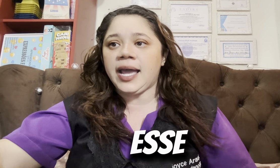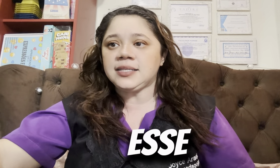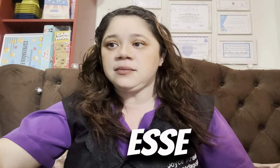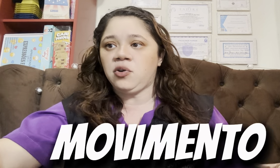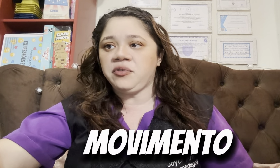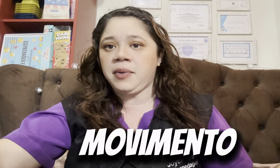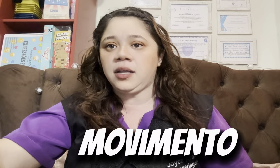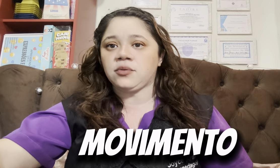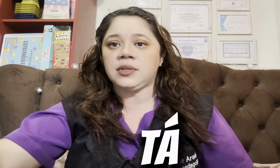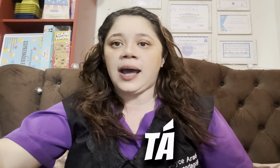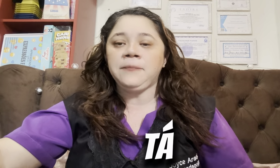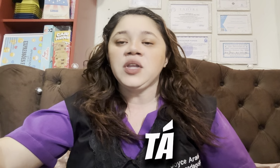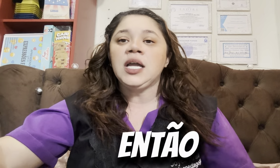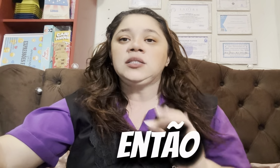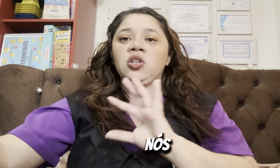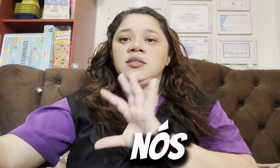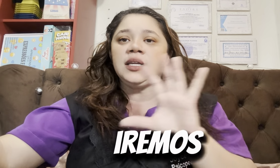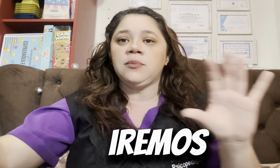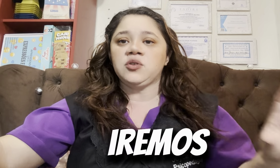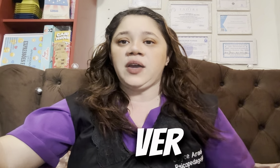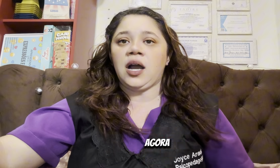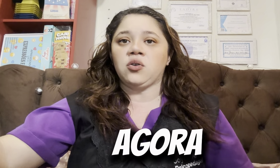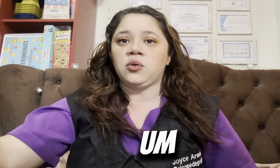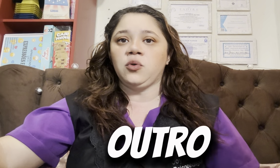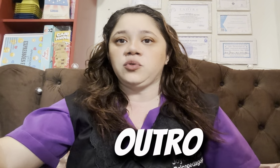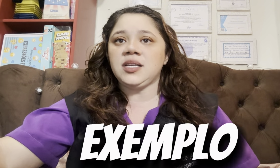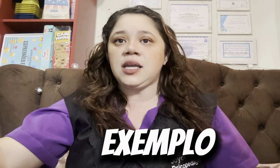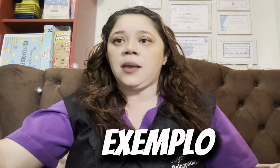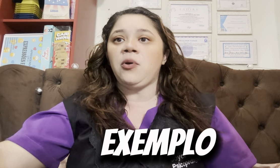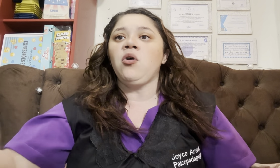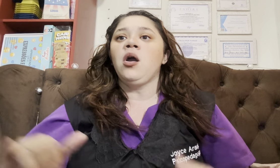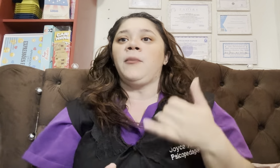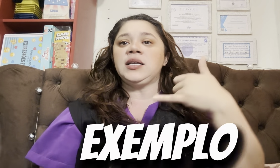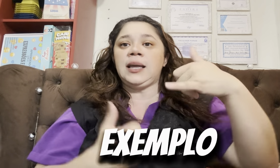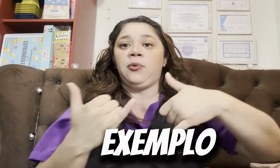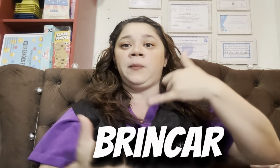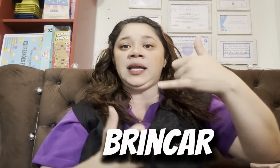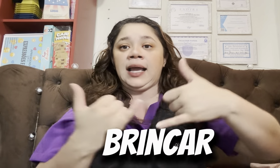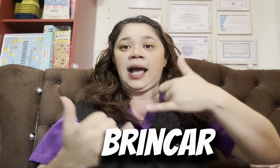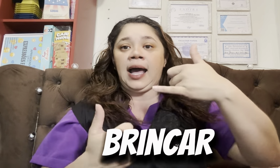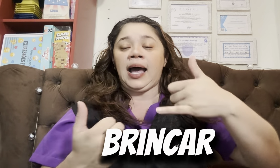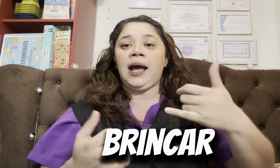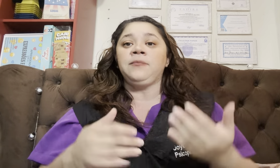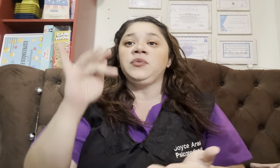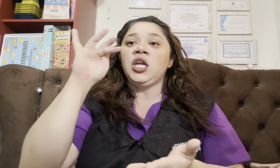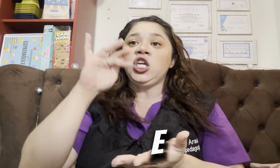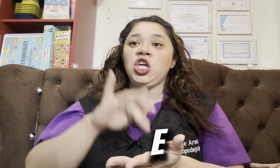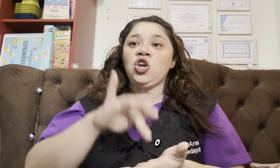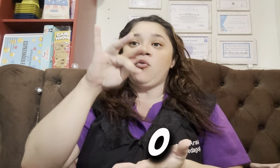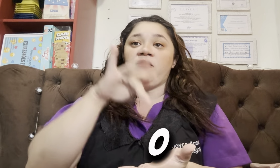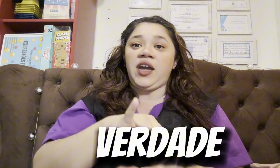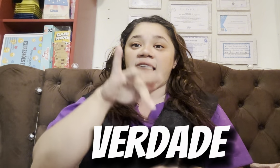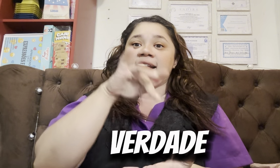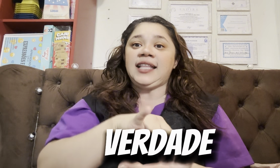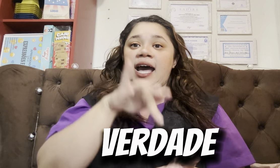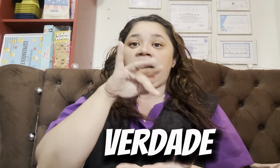esse movimento, tá? Então, nós iremos ver agora um outro exemplo, por exemplo, brincar e o